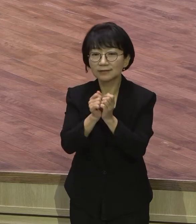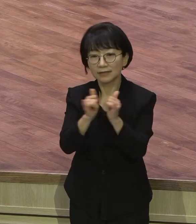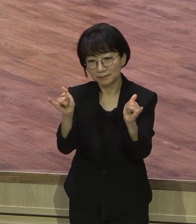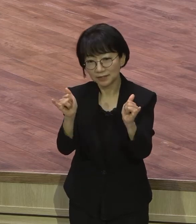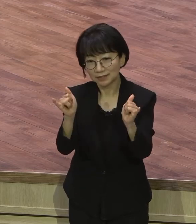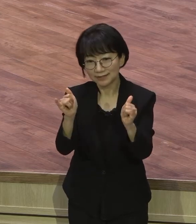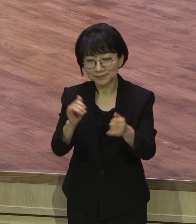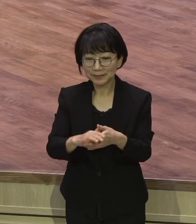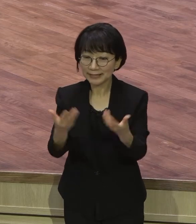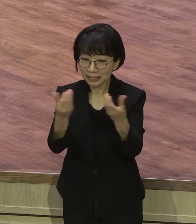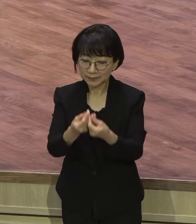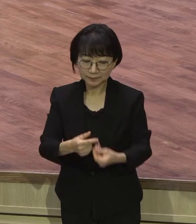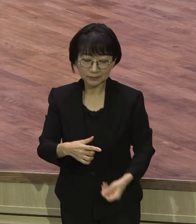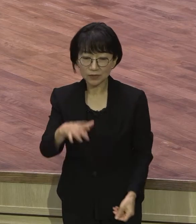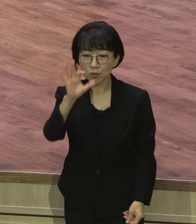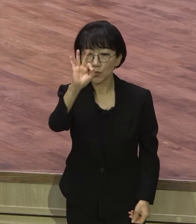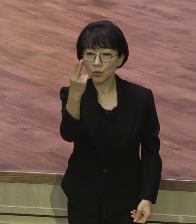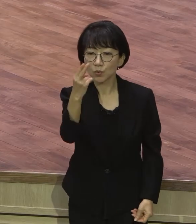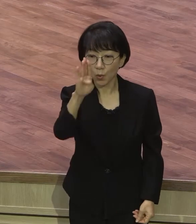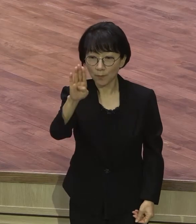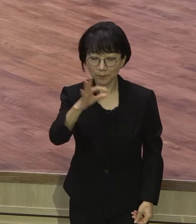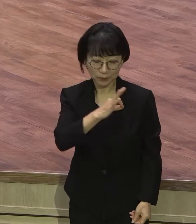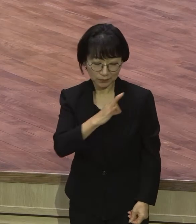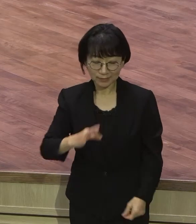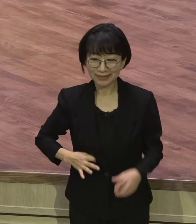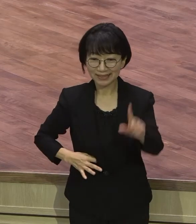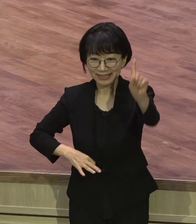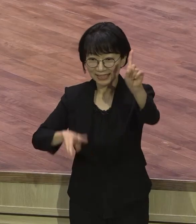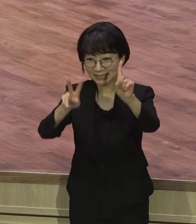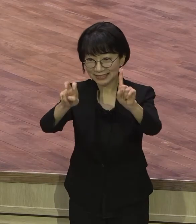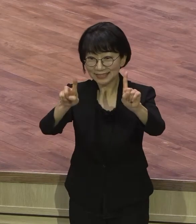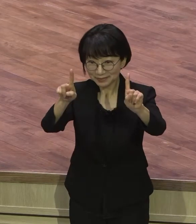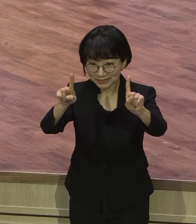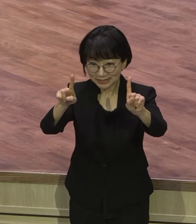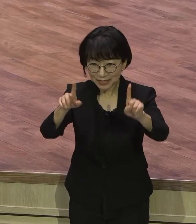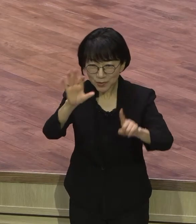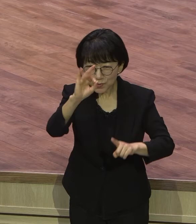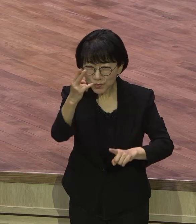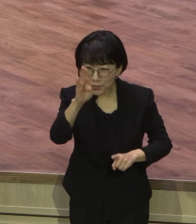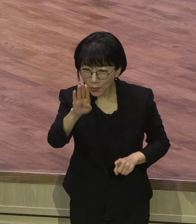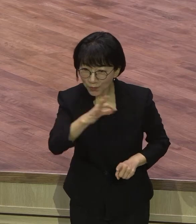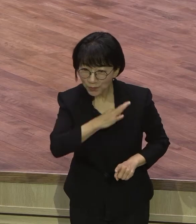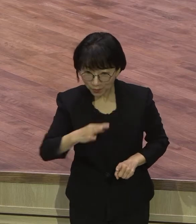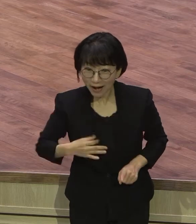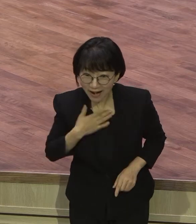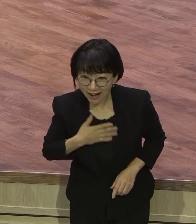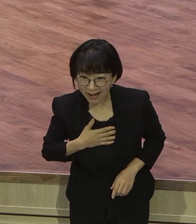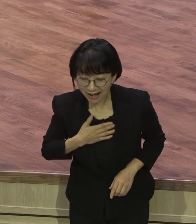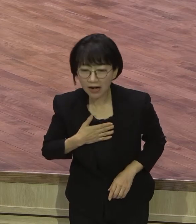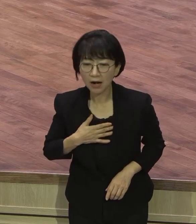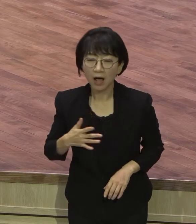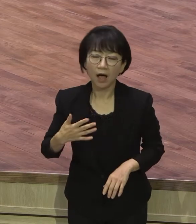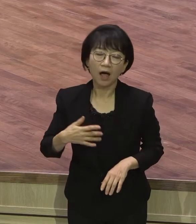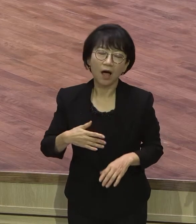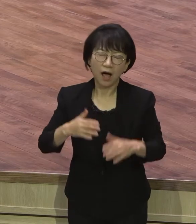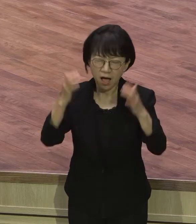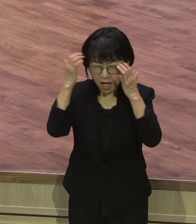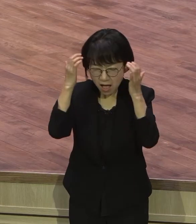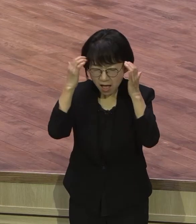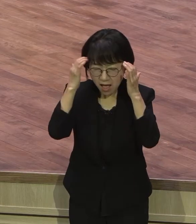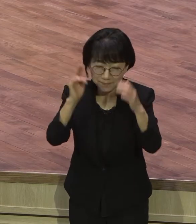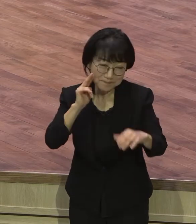살았어요. 여러분 욥기 1장 21절 보면 아잖아요. 욥기 아시죠? 욥기 보세요. 상상 초월이.